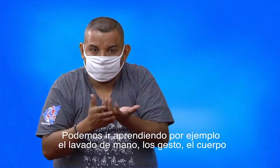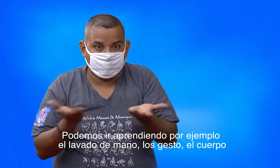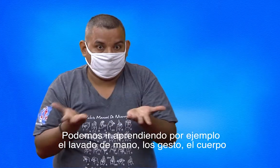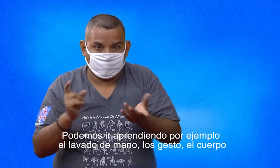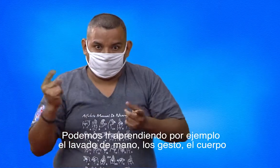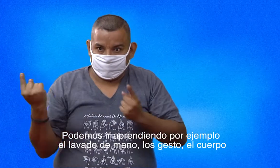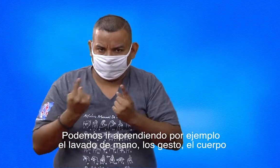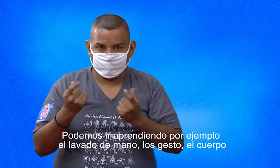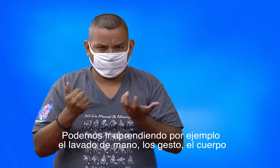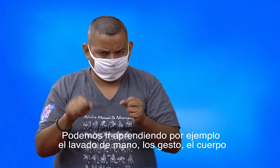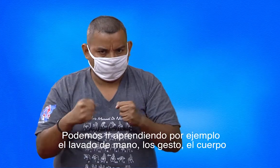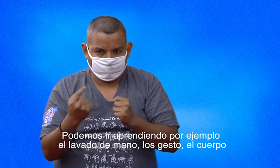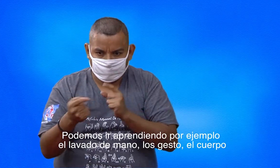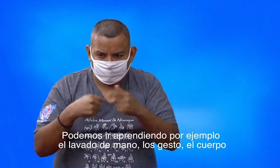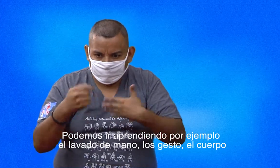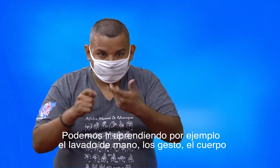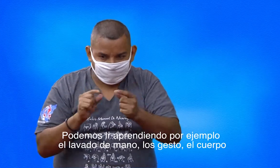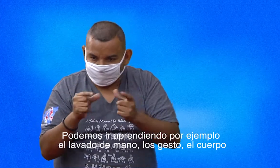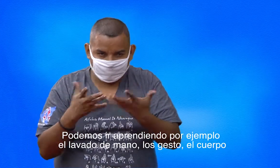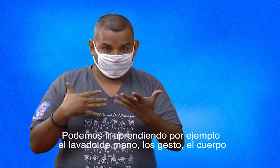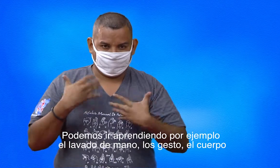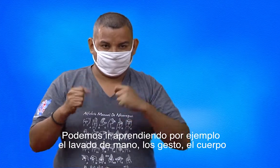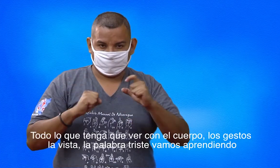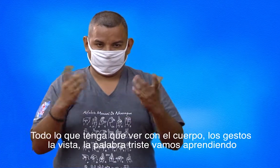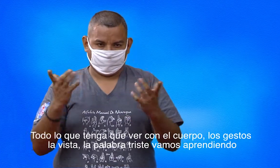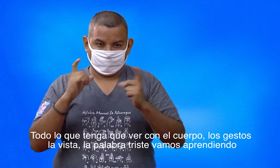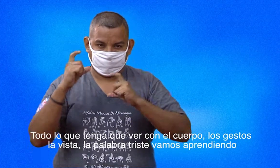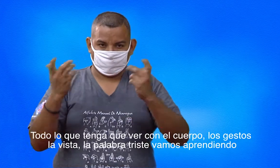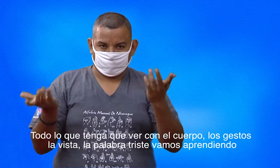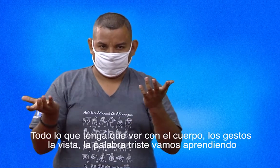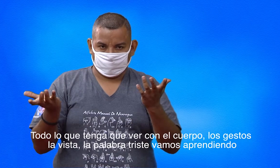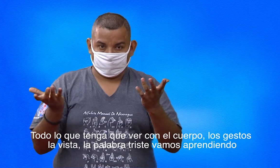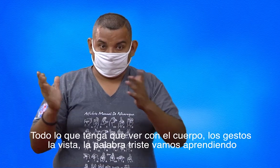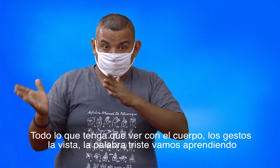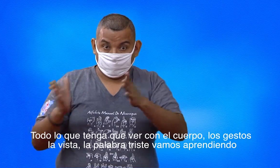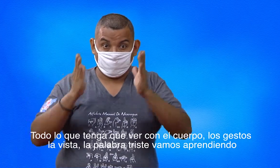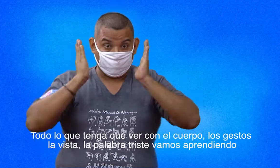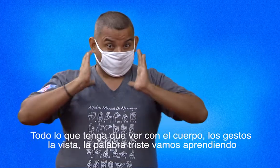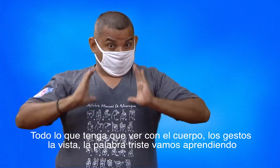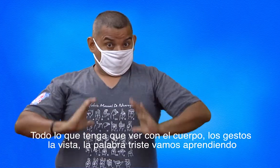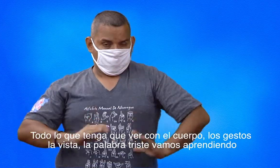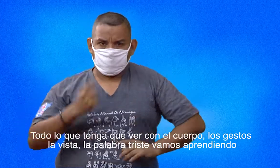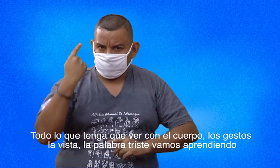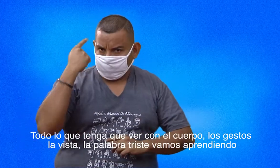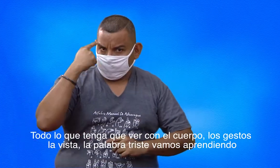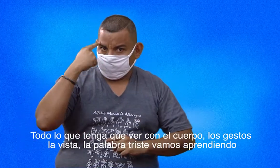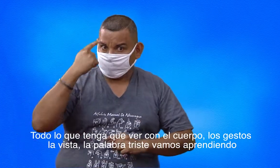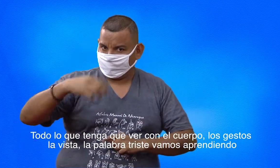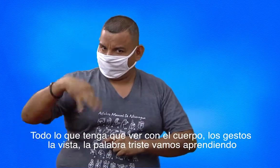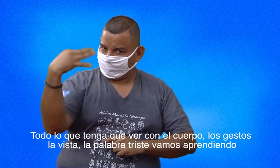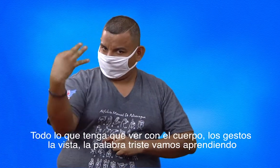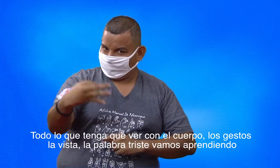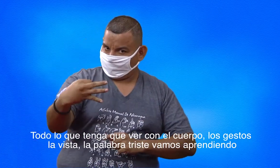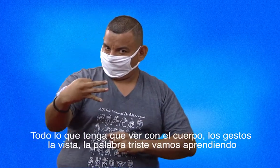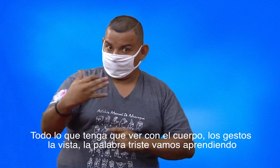por ejemplo, el lavado de manos, los gestos, el cuerpo, todo lo que tiene que ver con los gestos del cuerpo, la vista.